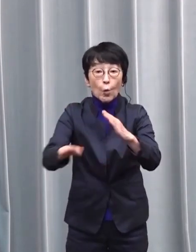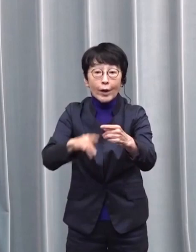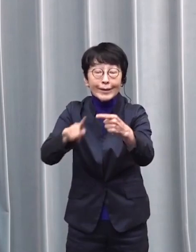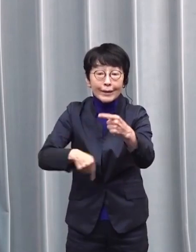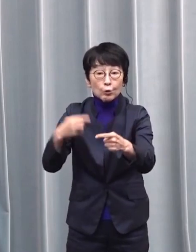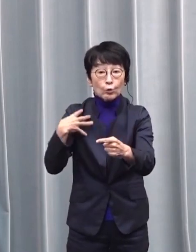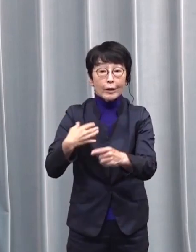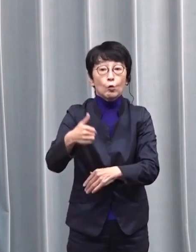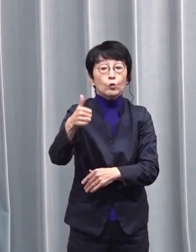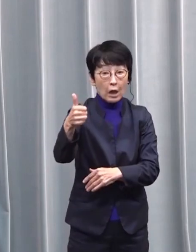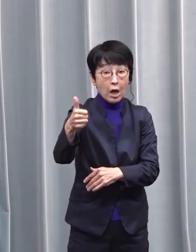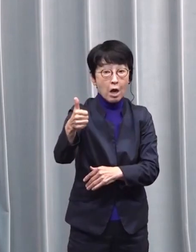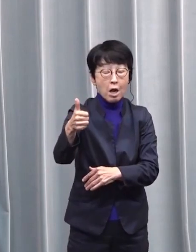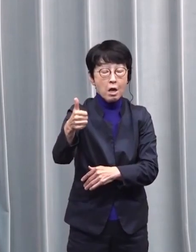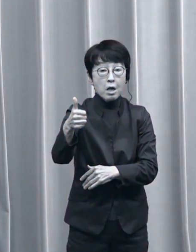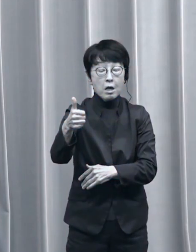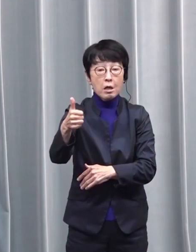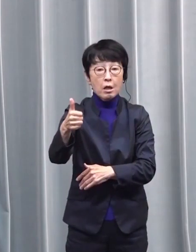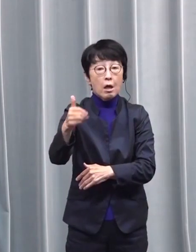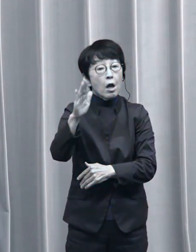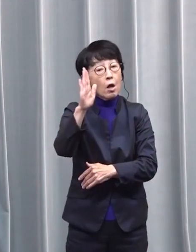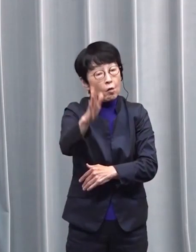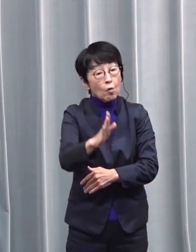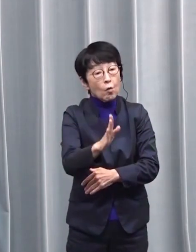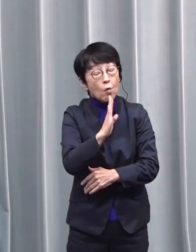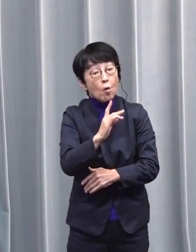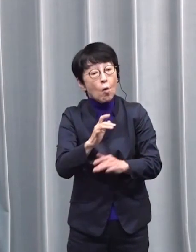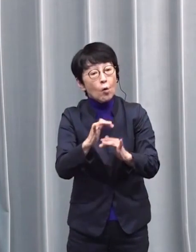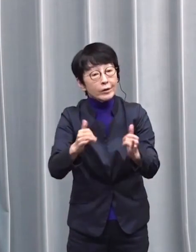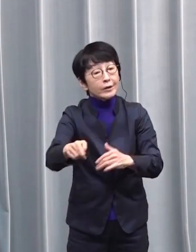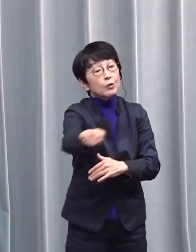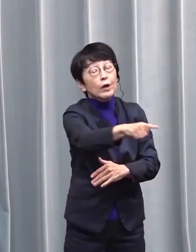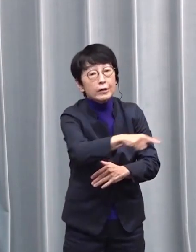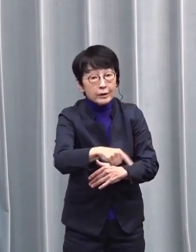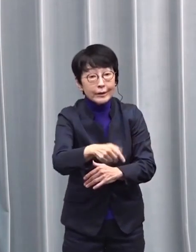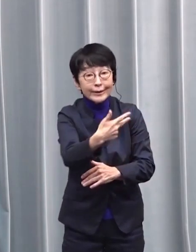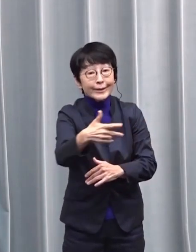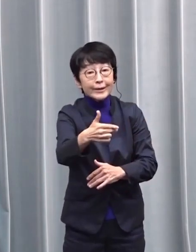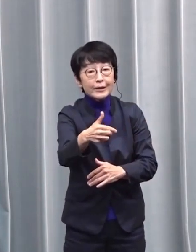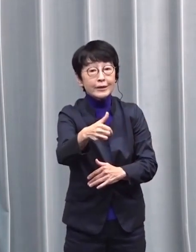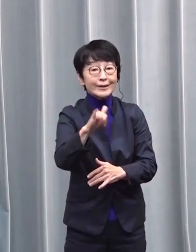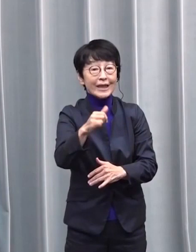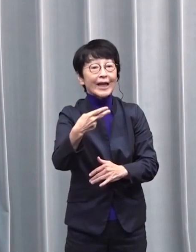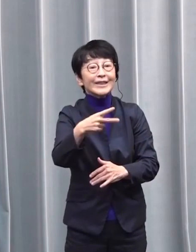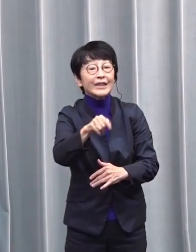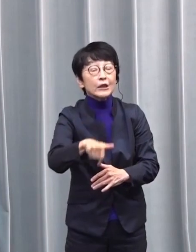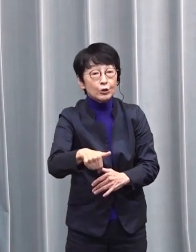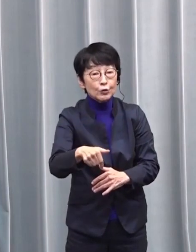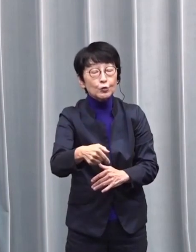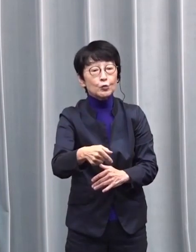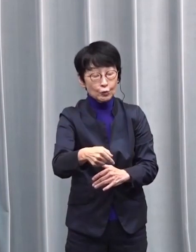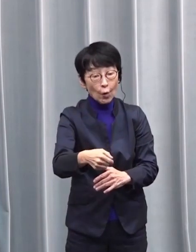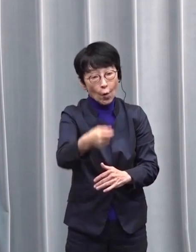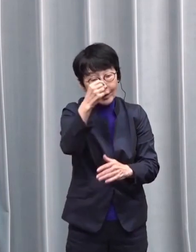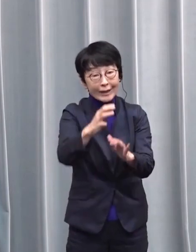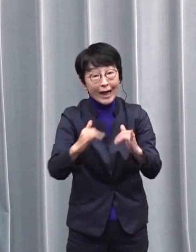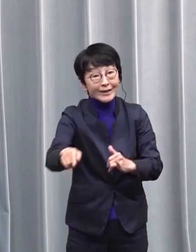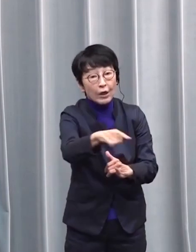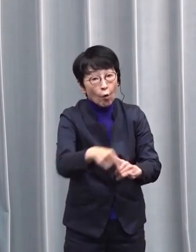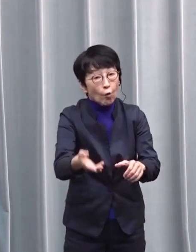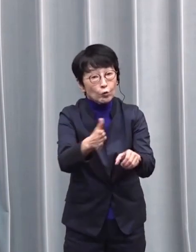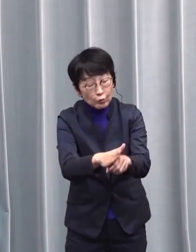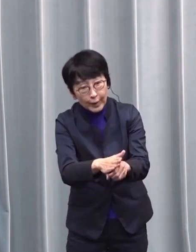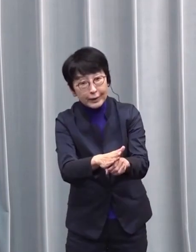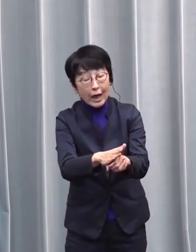が今後、当事者の会の方たち含めたジャニーズジュニアの被害者の方を聞くかどうかは、含めた